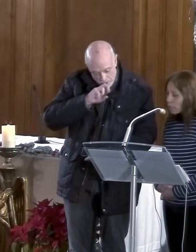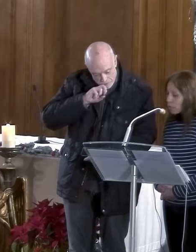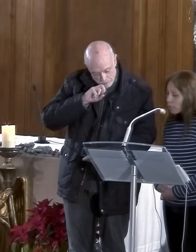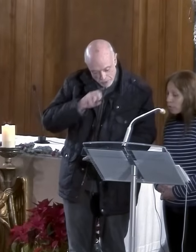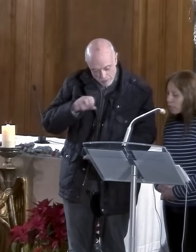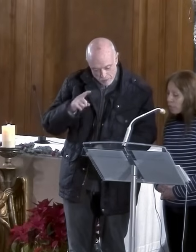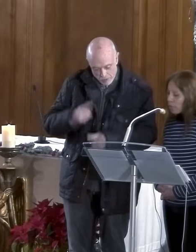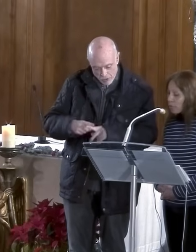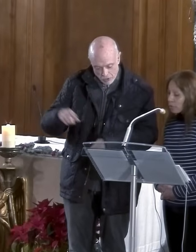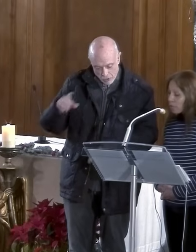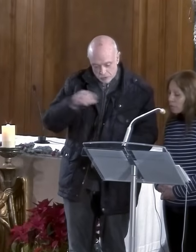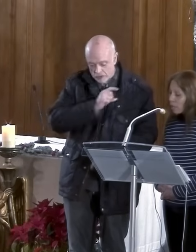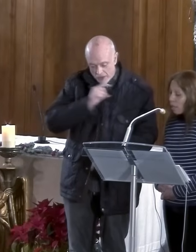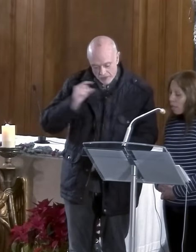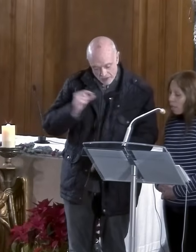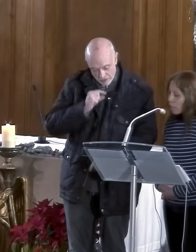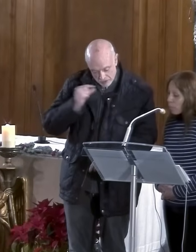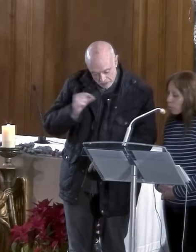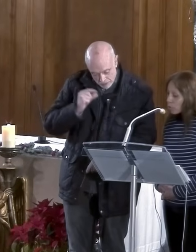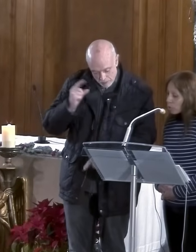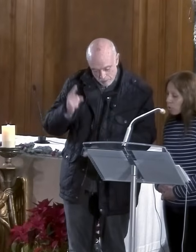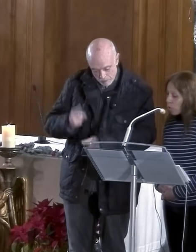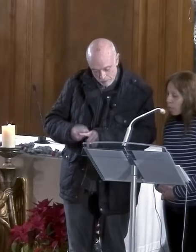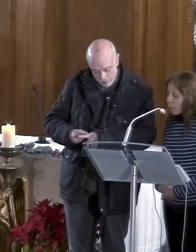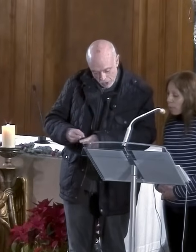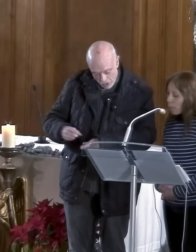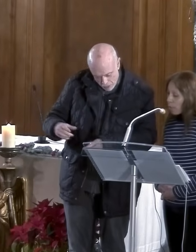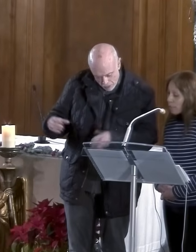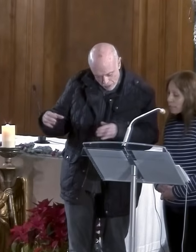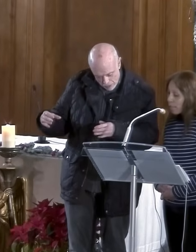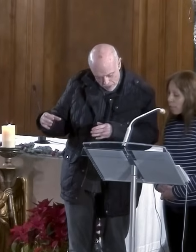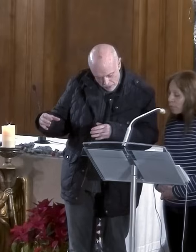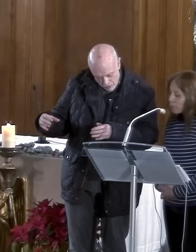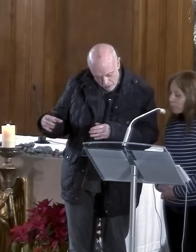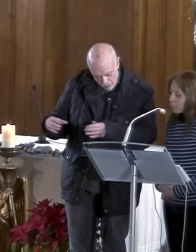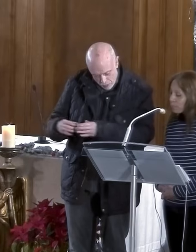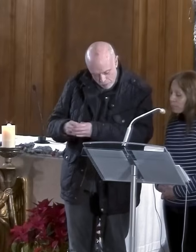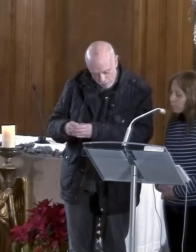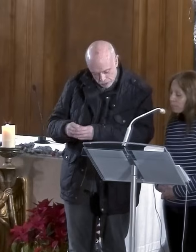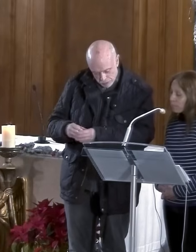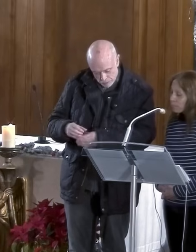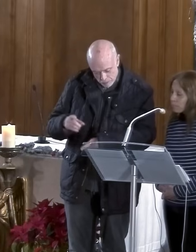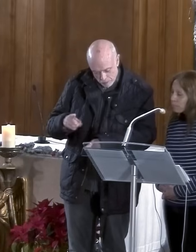los religiosos y religiosas, y por todo el pueblo cristiano.